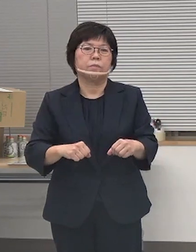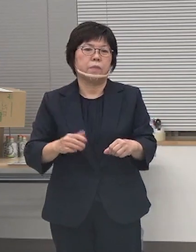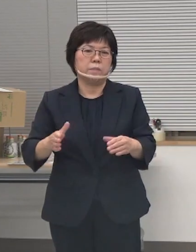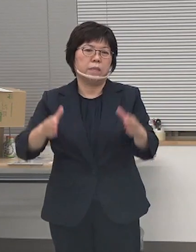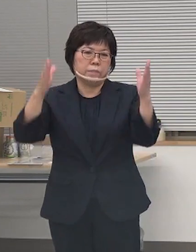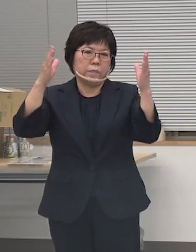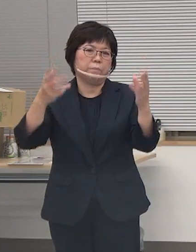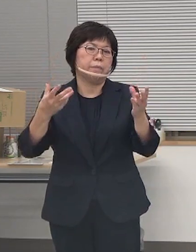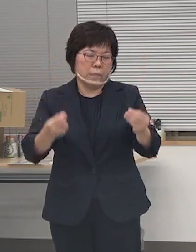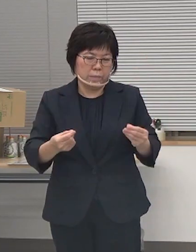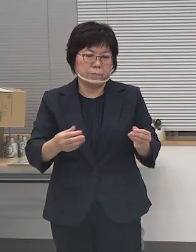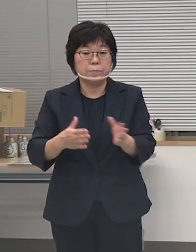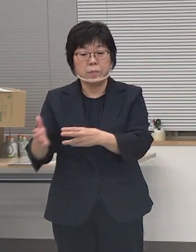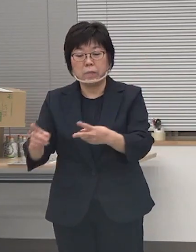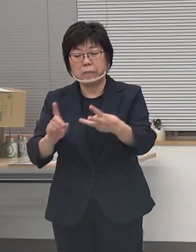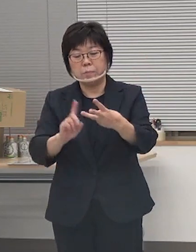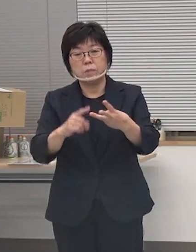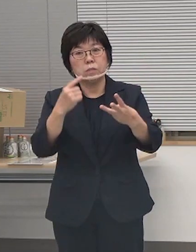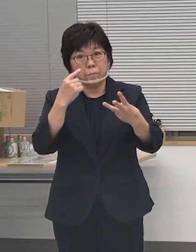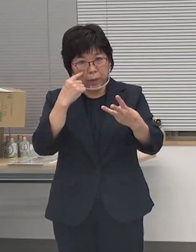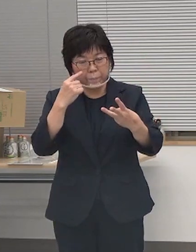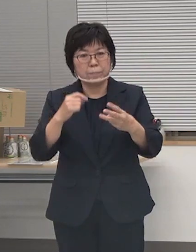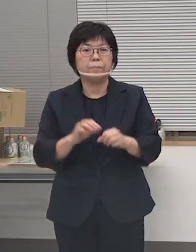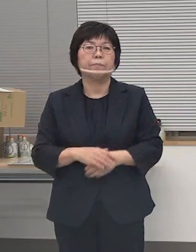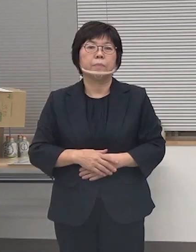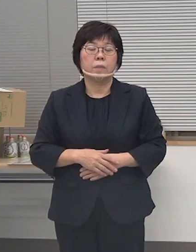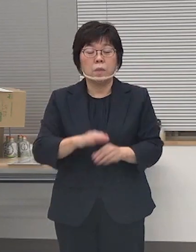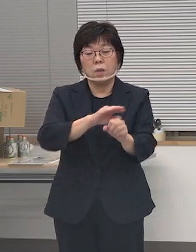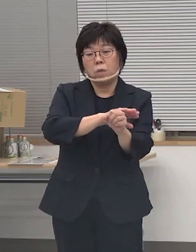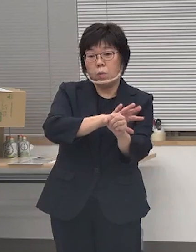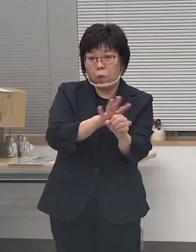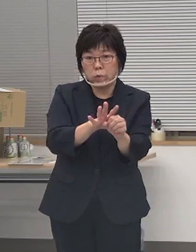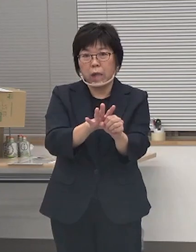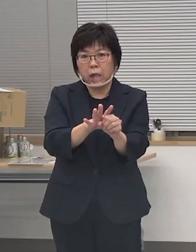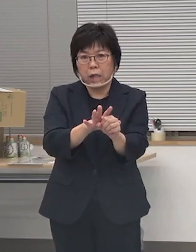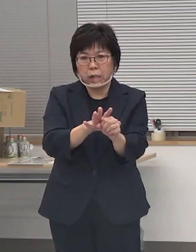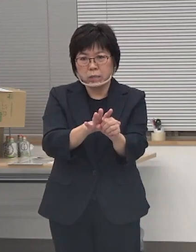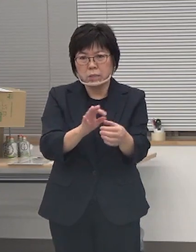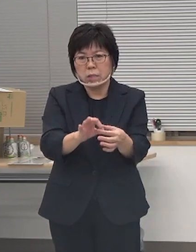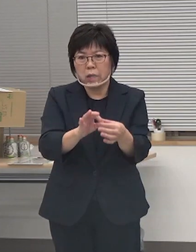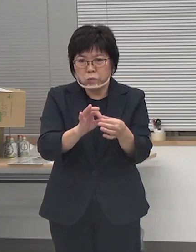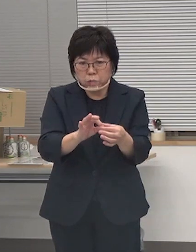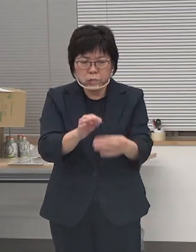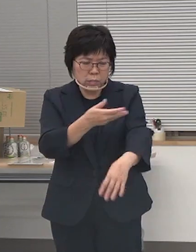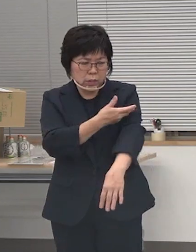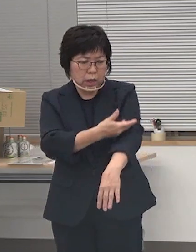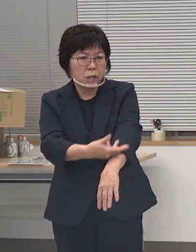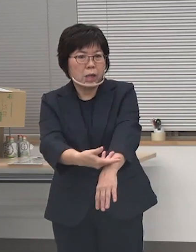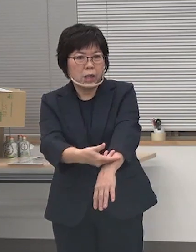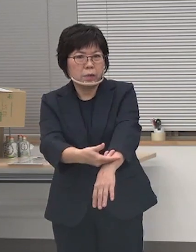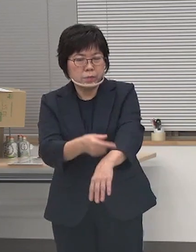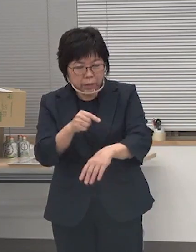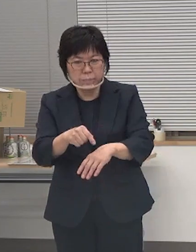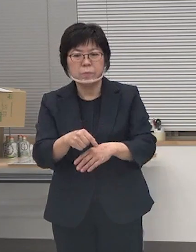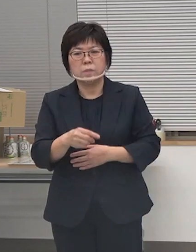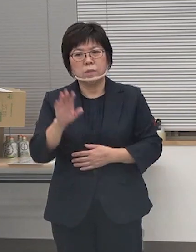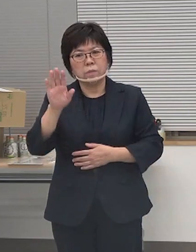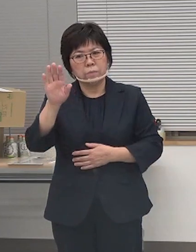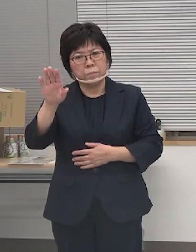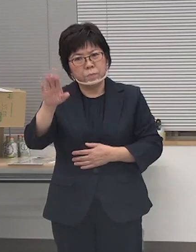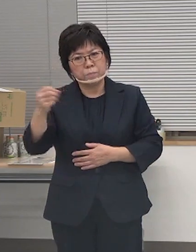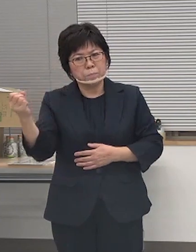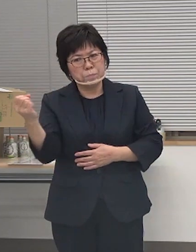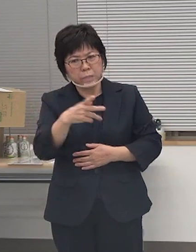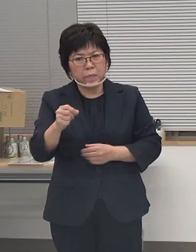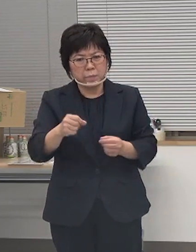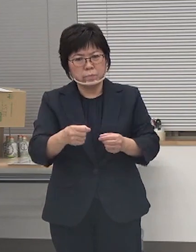つ目で、新型コロナウイルス感染症に関わるこれまでの取り組みをご説明した上で、第2波に備えて、